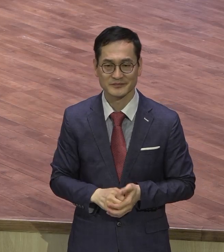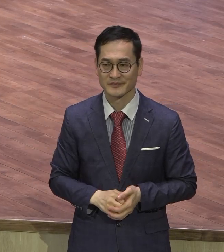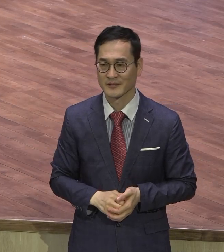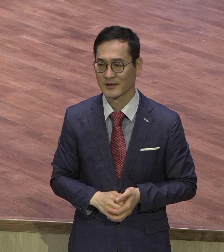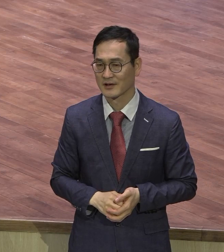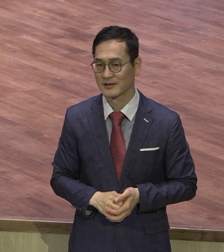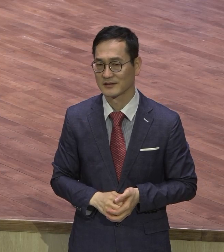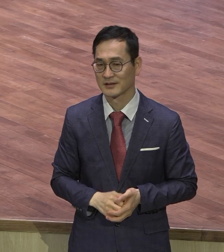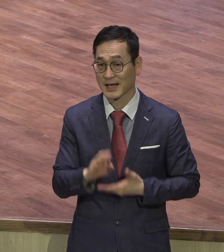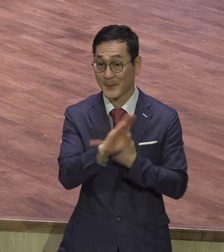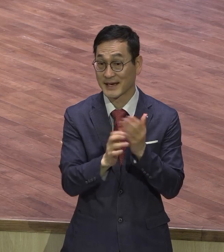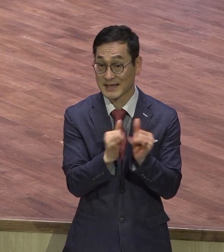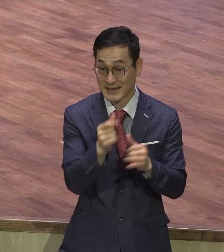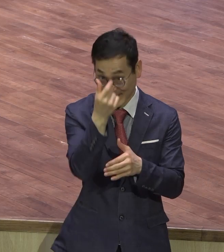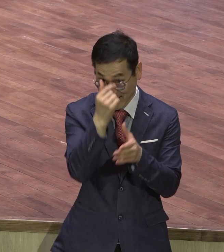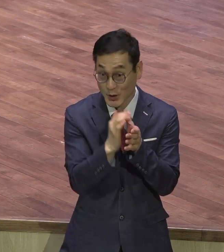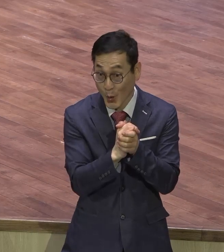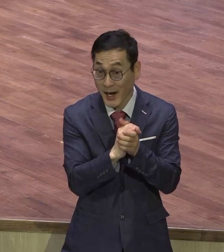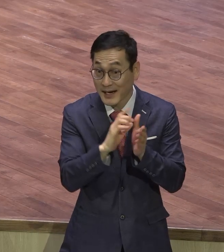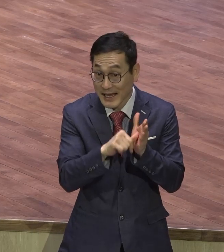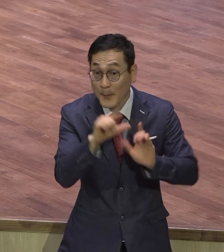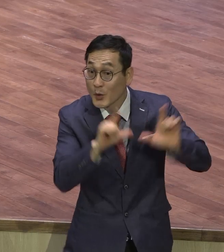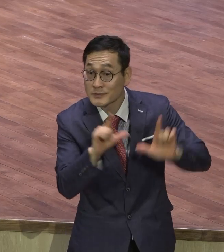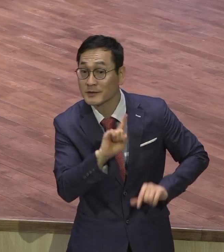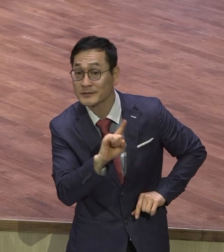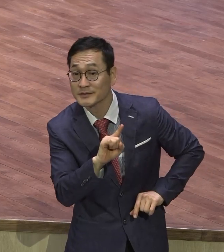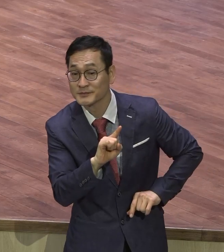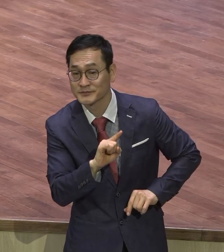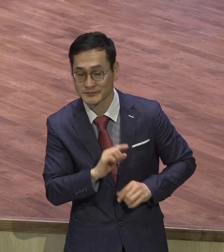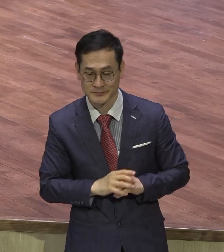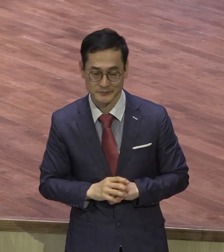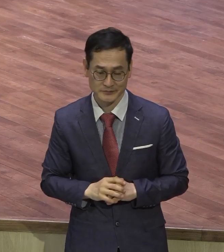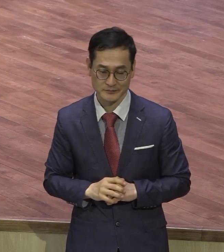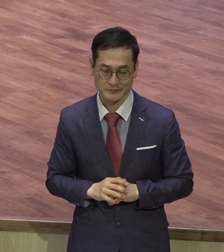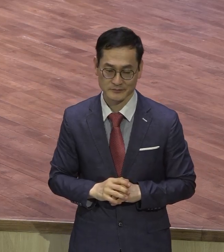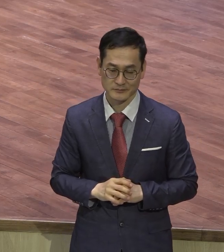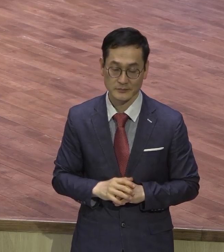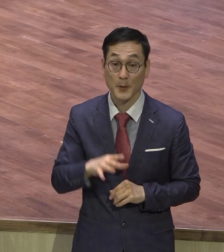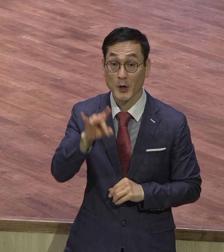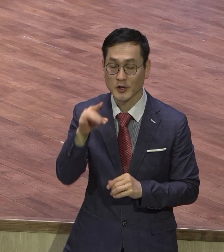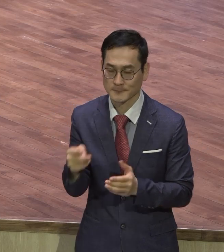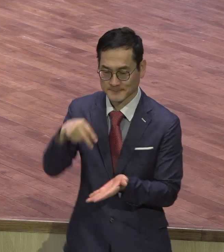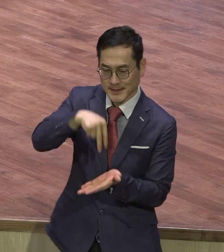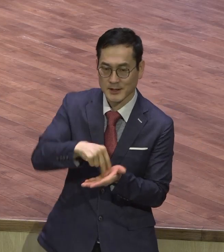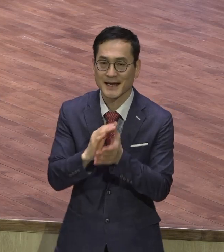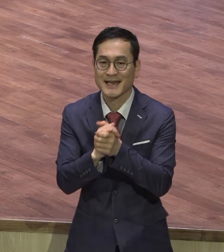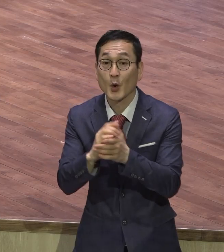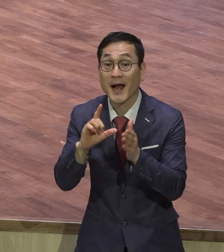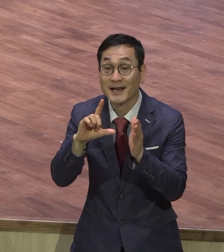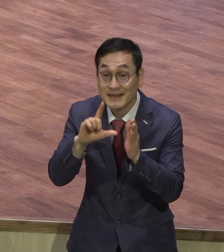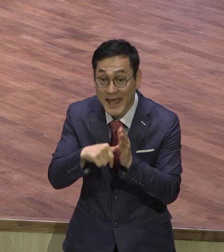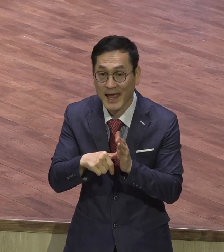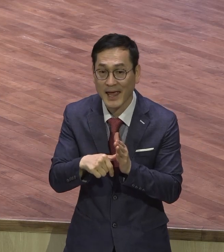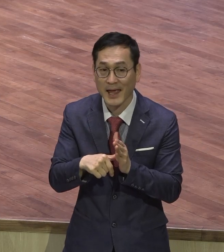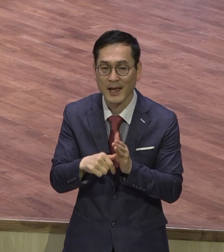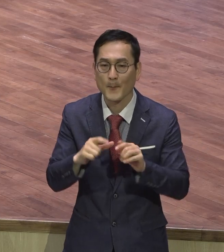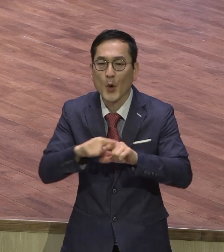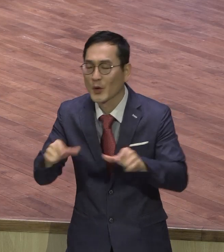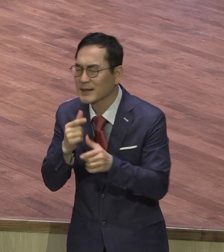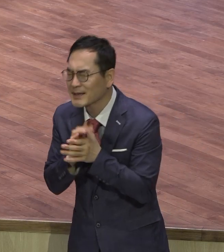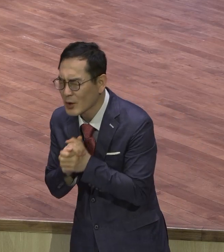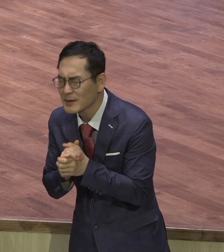당시 바리새인들이 기도할 때 얼마나 외식에 빠져 있었냐 하면 일단 기도할 때는요 평상시